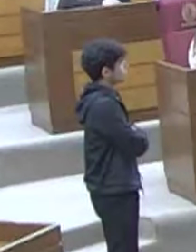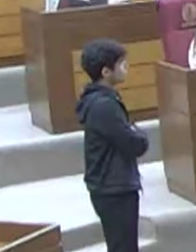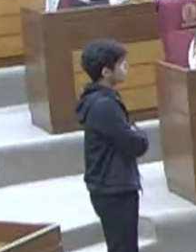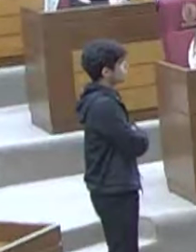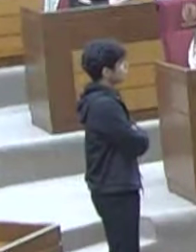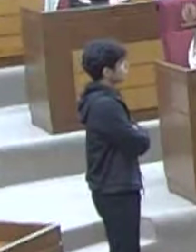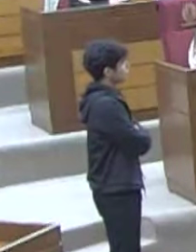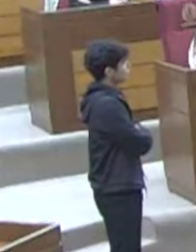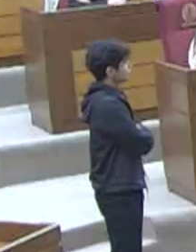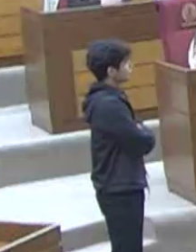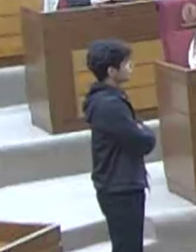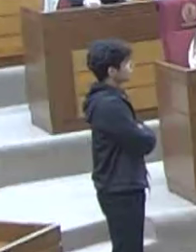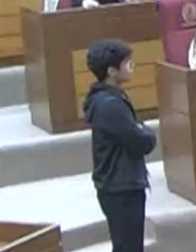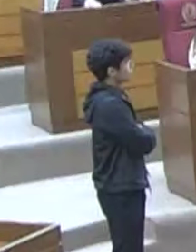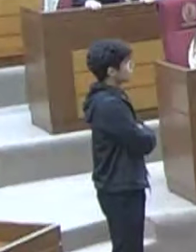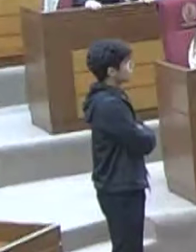derechos.